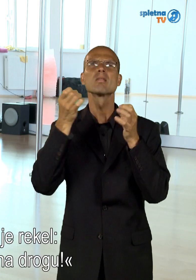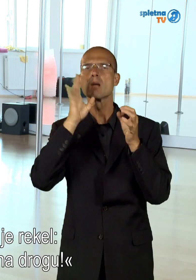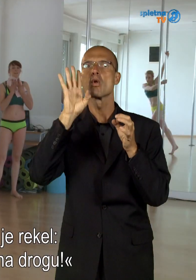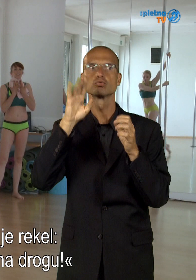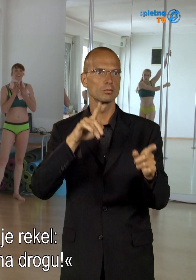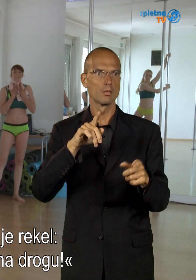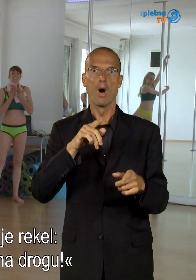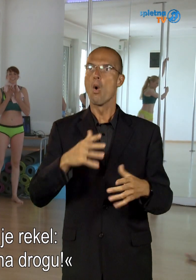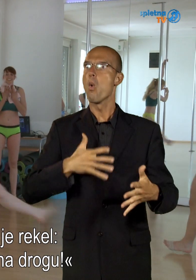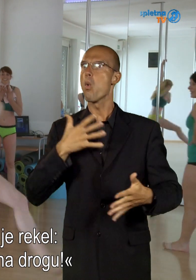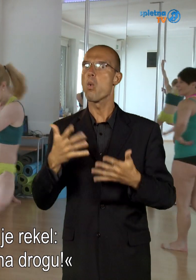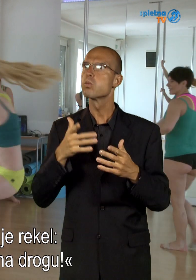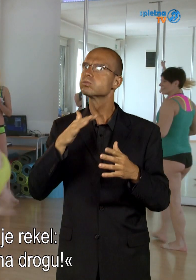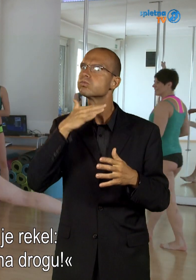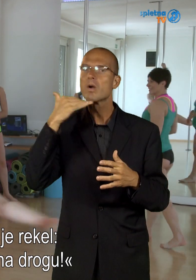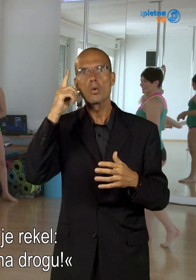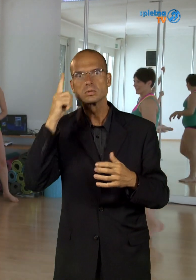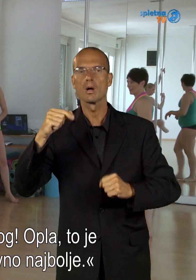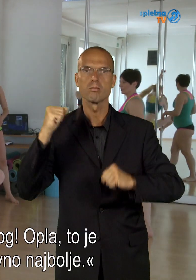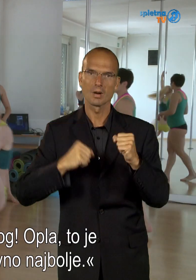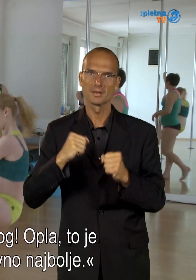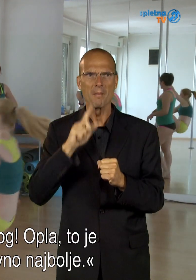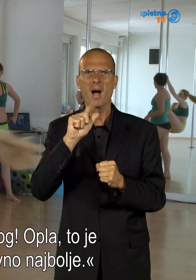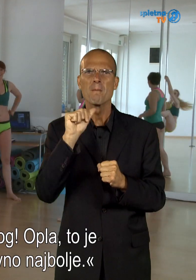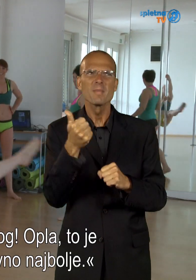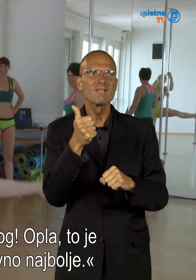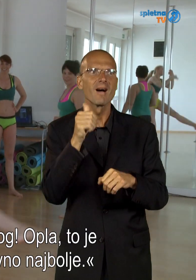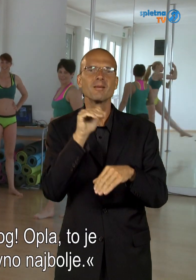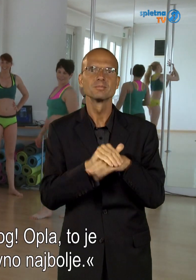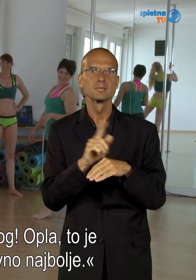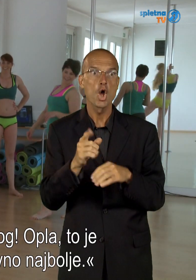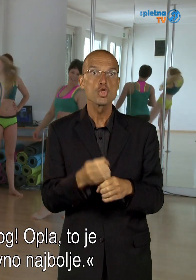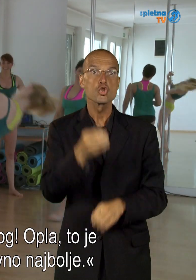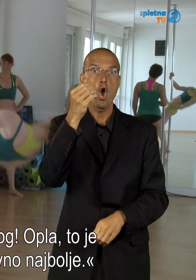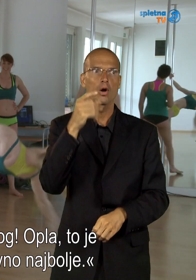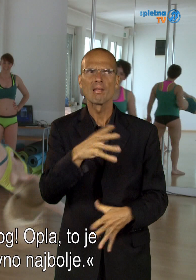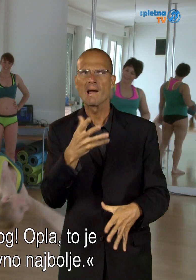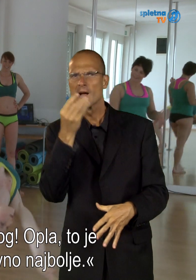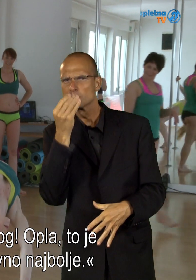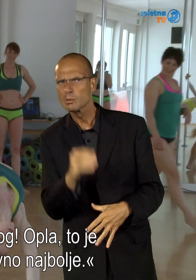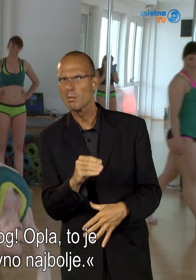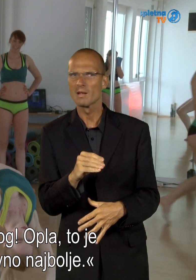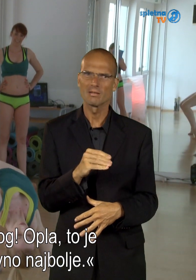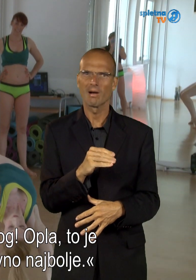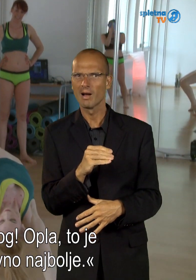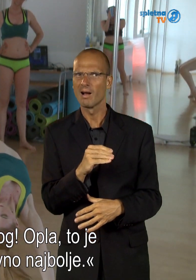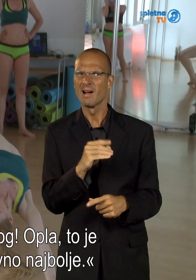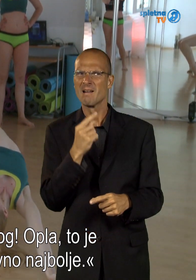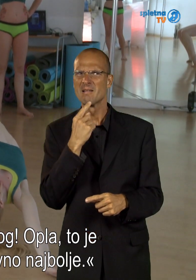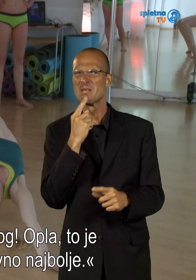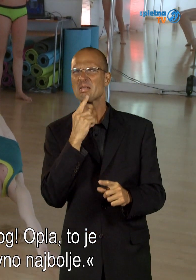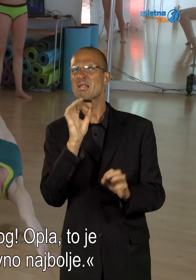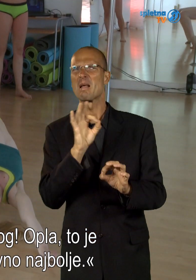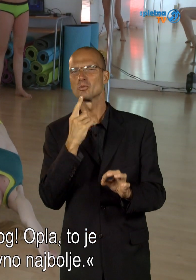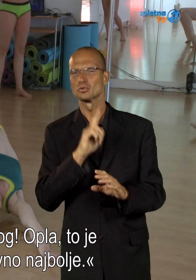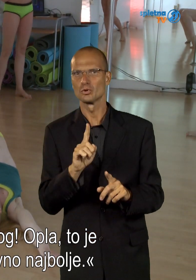je bilo wow, kaj to vse delajo gor. Ampak valjda prva opazka drog, to je nekaj sumljivo, to ne bi bilo